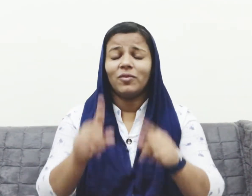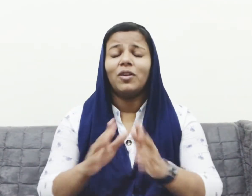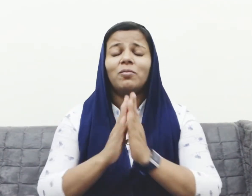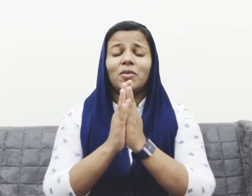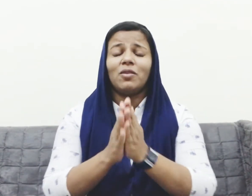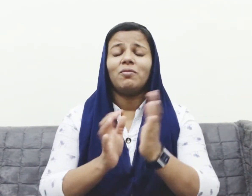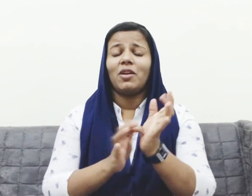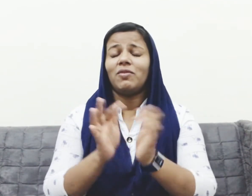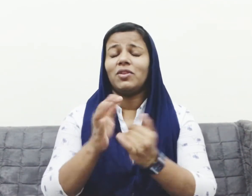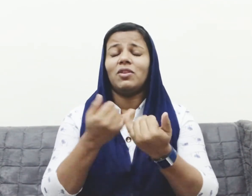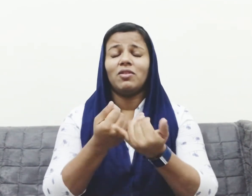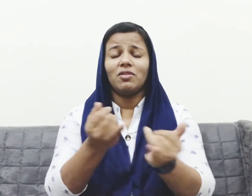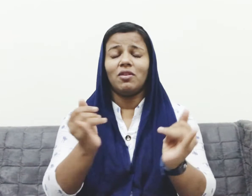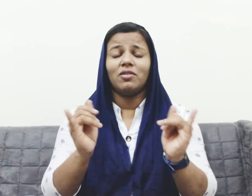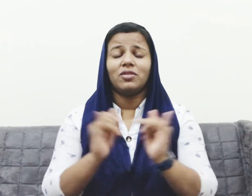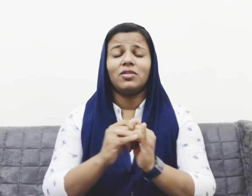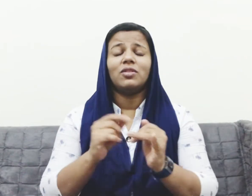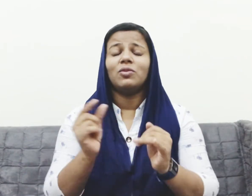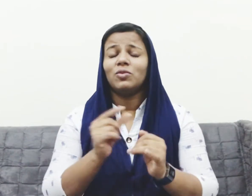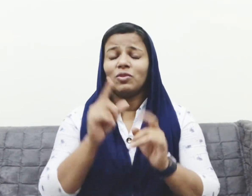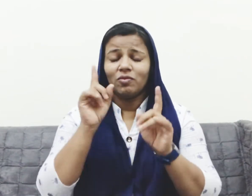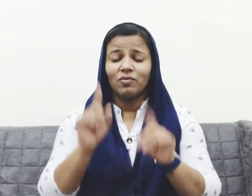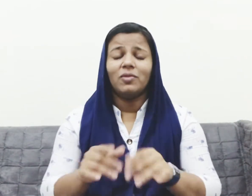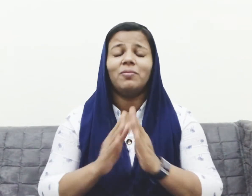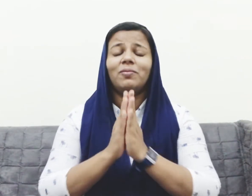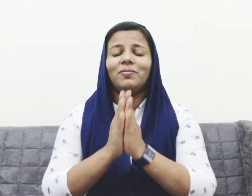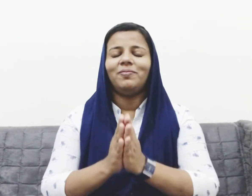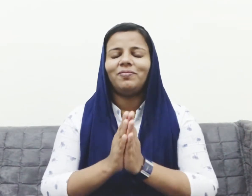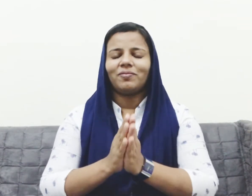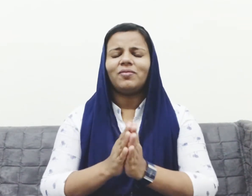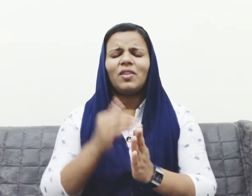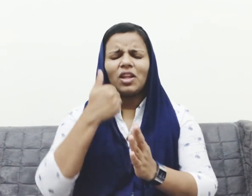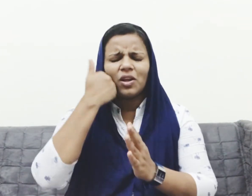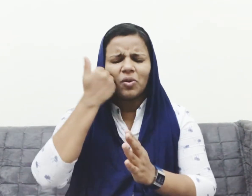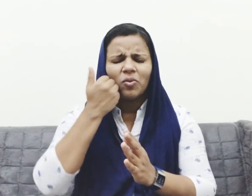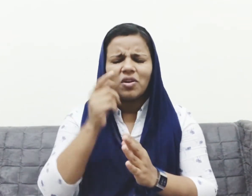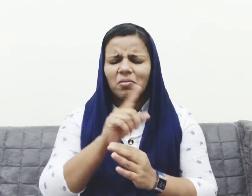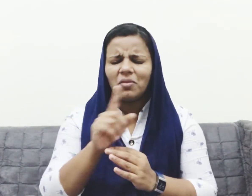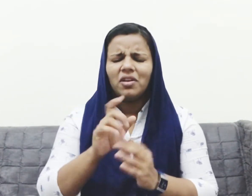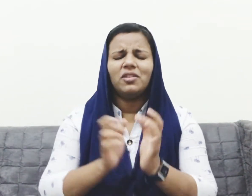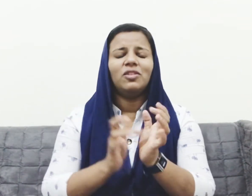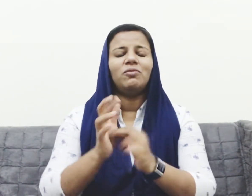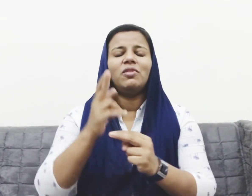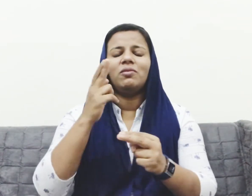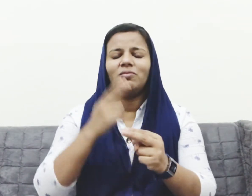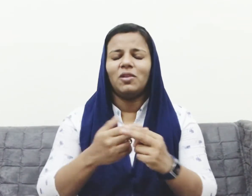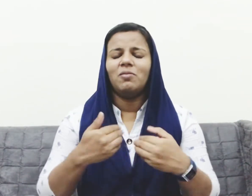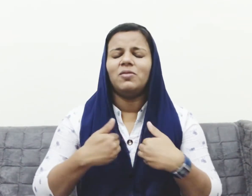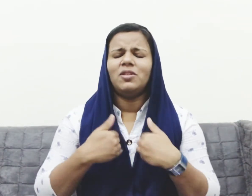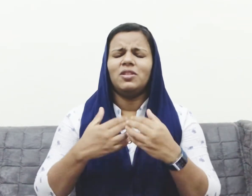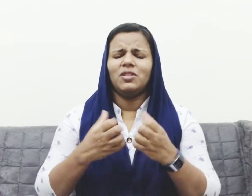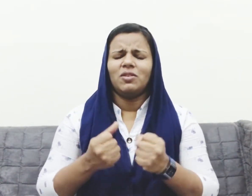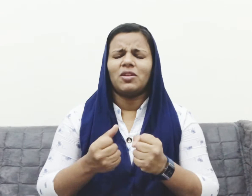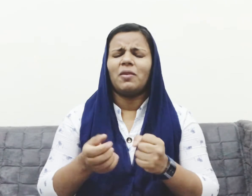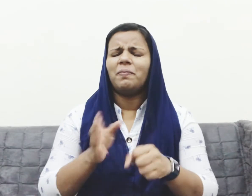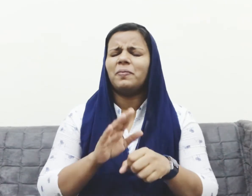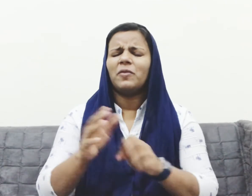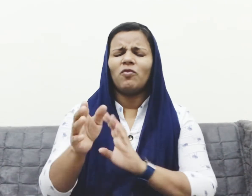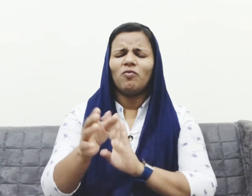കർത്താവെ, ദൈവരാജ്യത്തിന് അനുഗ്രഹമാക്കി തീർക്കുന്ന കൃപകൾക്ക് സ്തോത്രം. പ്രത്യേകിച്ച് രോഗികളായിരിക്കുന്നവർ യേശു ക്രിസ്തുവിൻ്റെ നാമത്തിൽ സൗഖ്യമാകട്ടെ. വലത്തുകാലിൻ്റെ